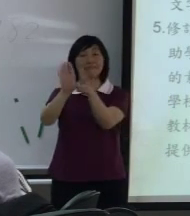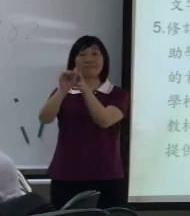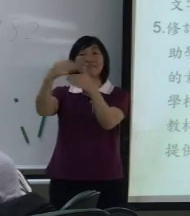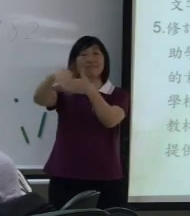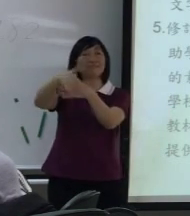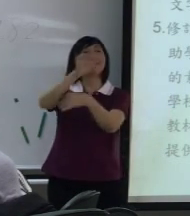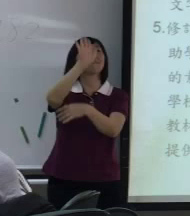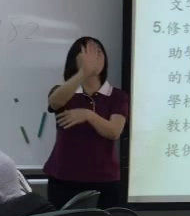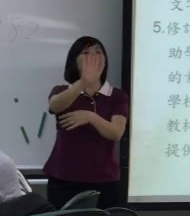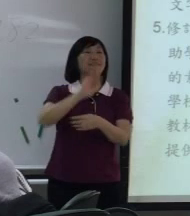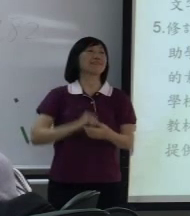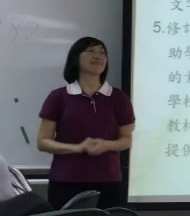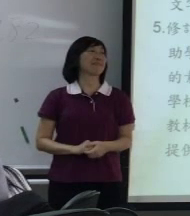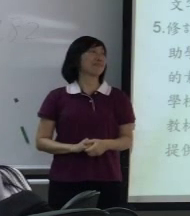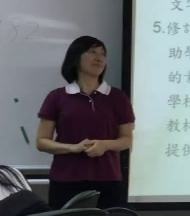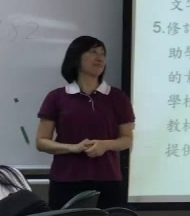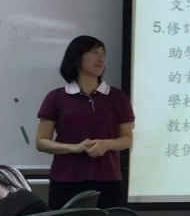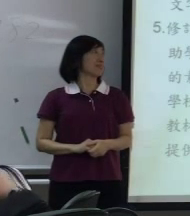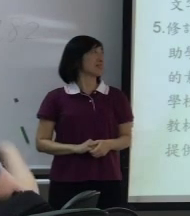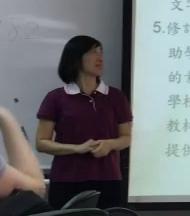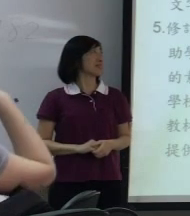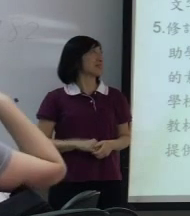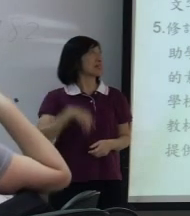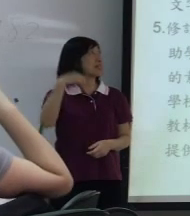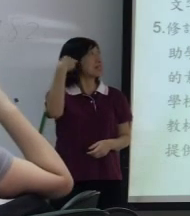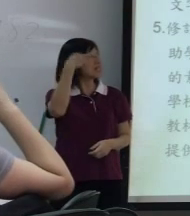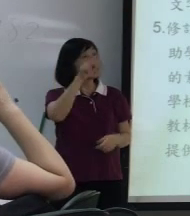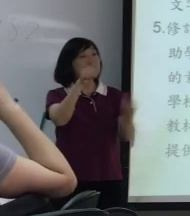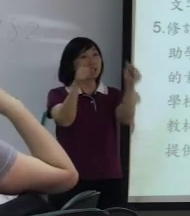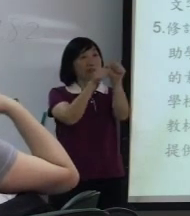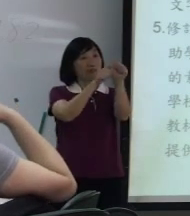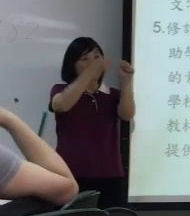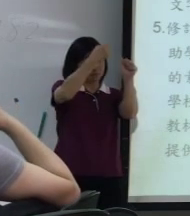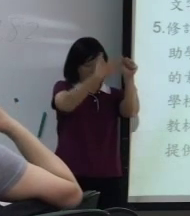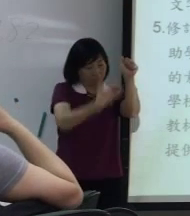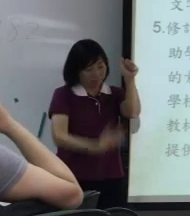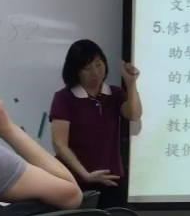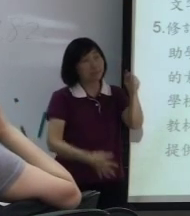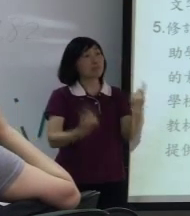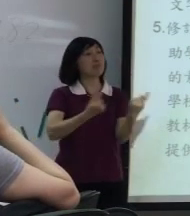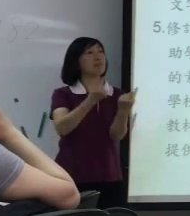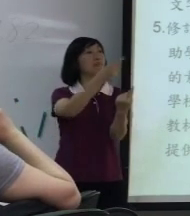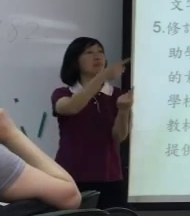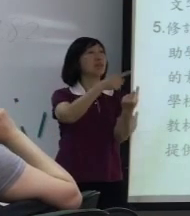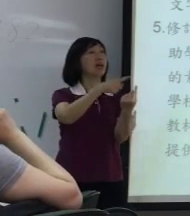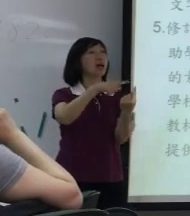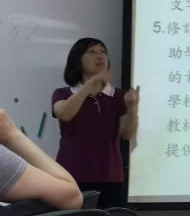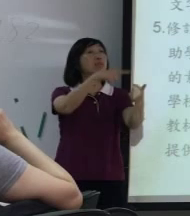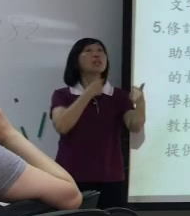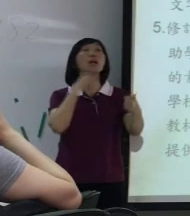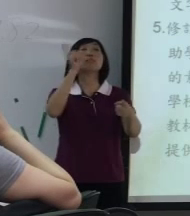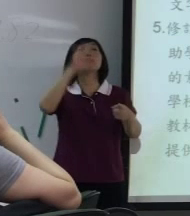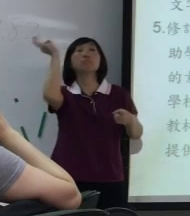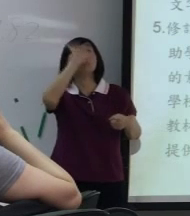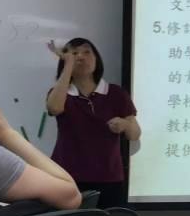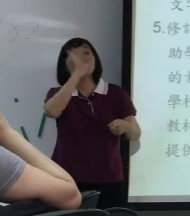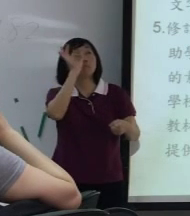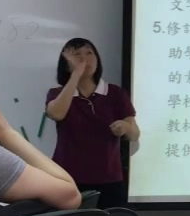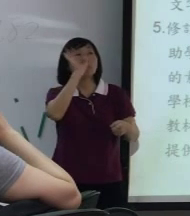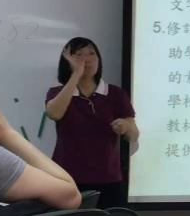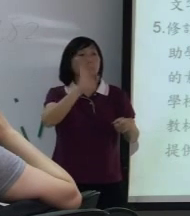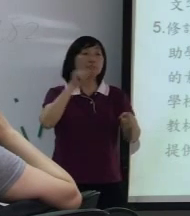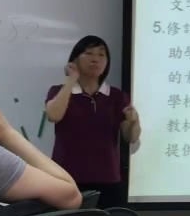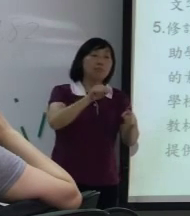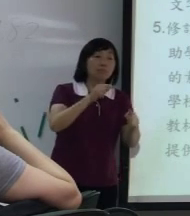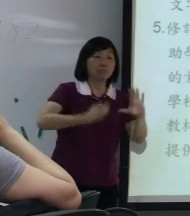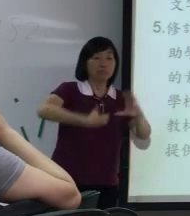影，哦，另外还有附录，就是你怎么样查，怎么样点